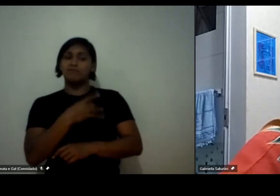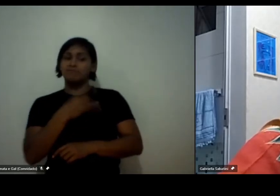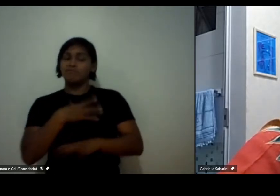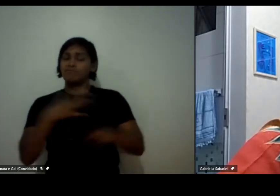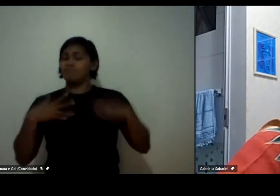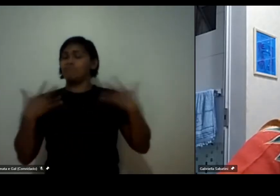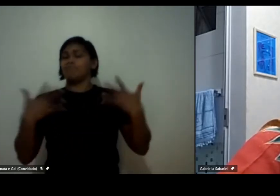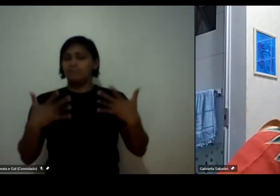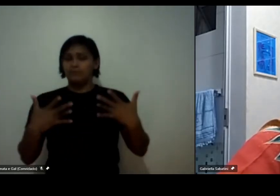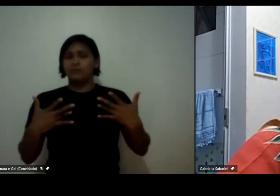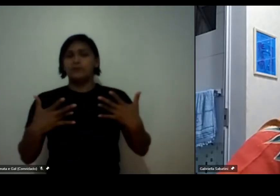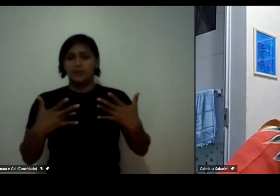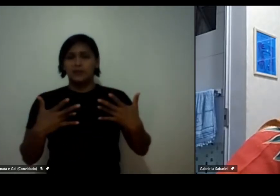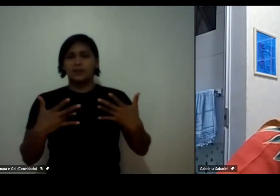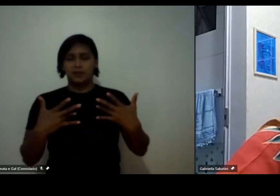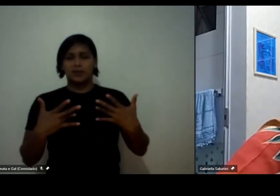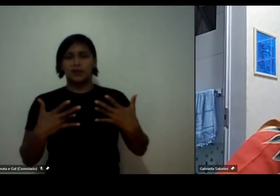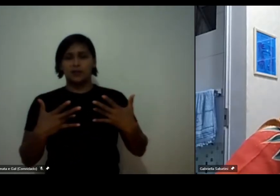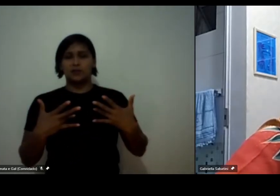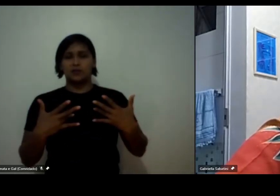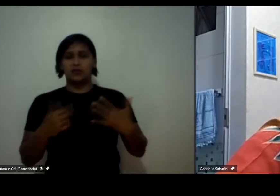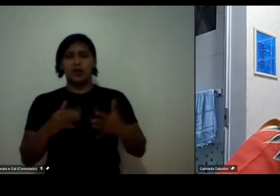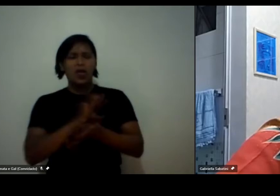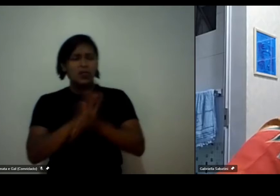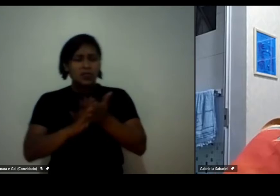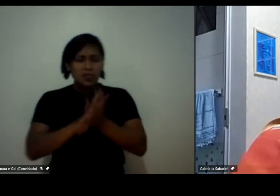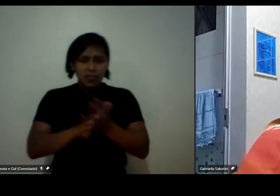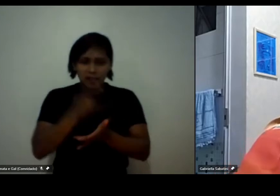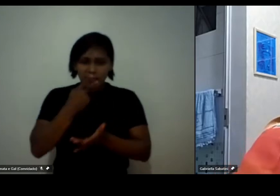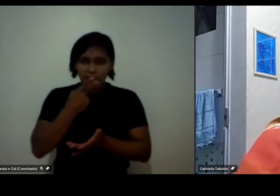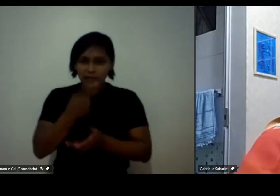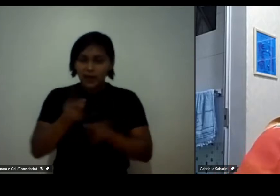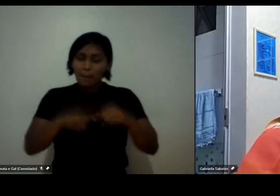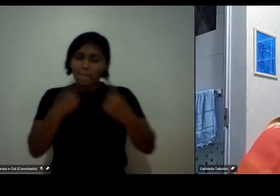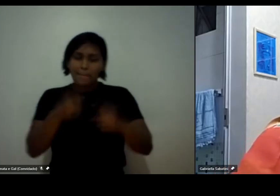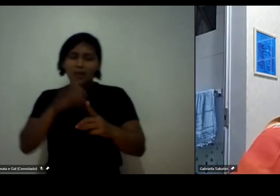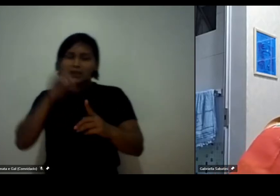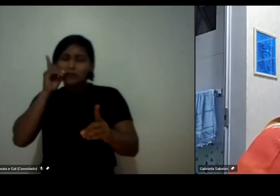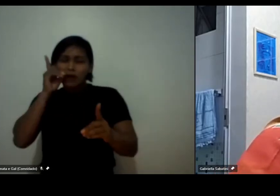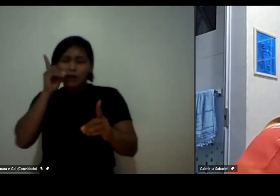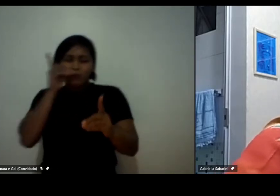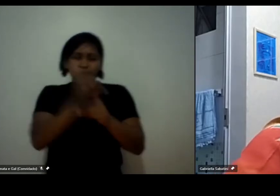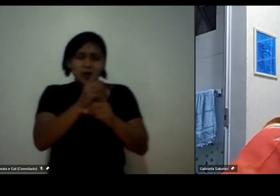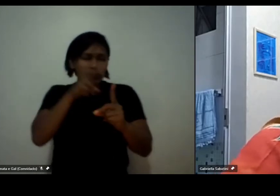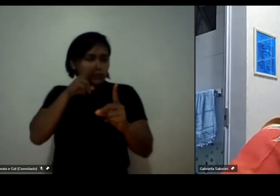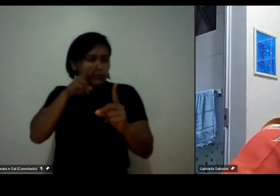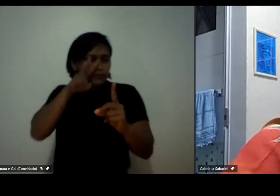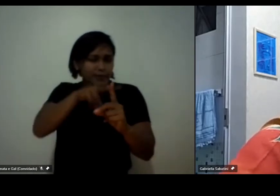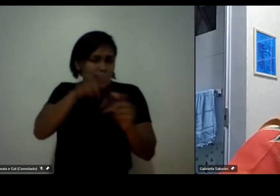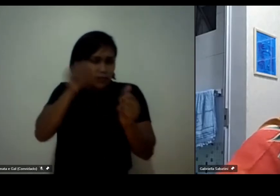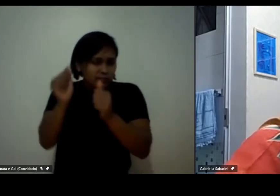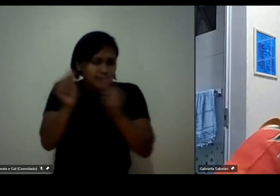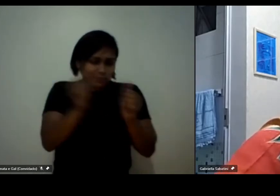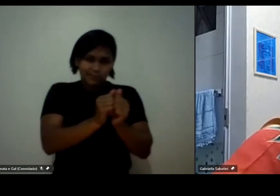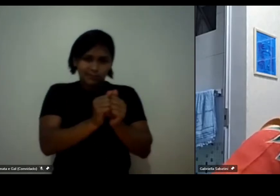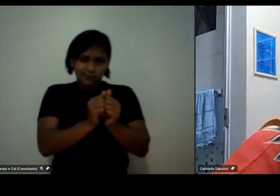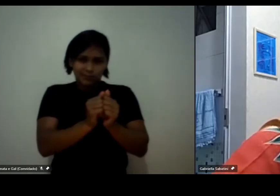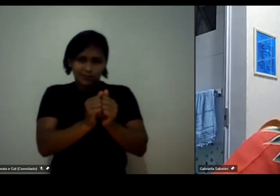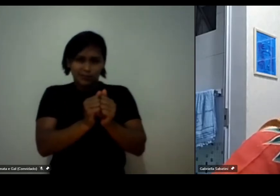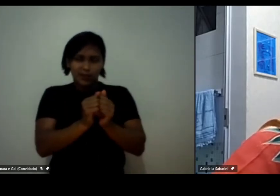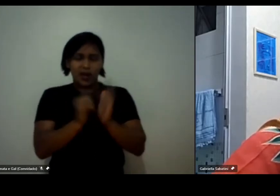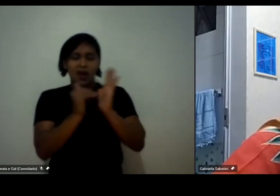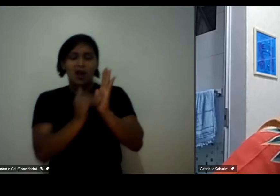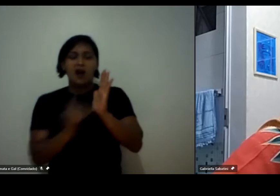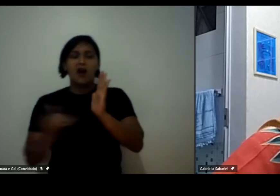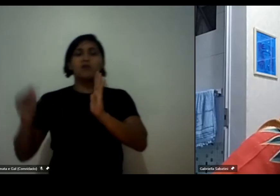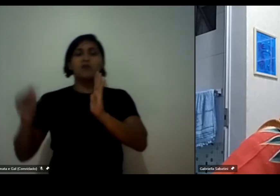queda nevrálgica que em si não diz nada, e olhada de perto, em uma nudez desagradável, alcança os